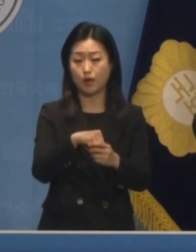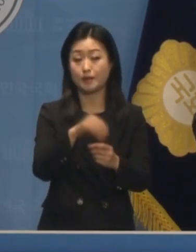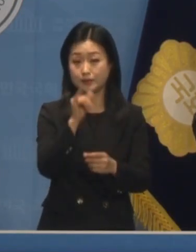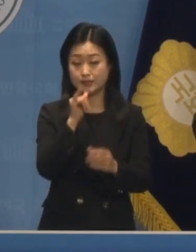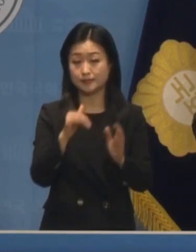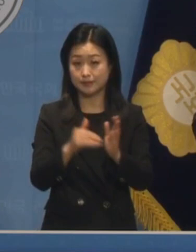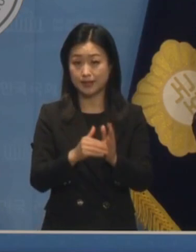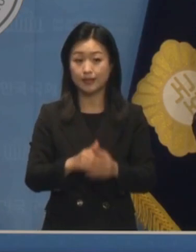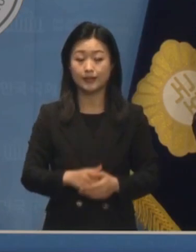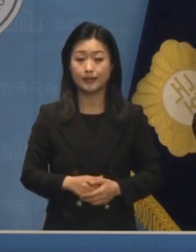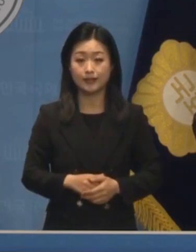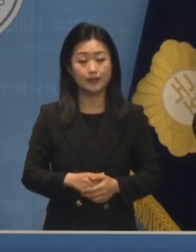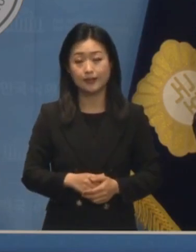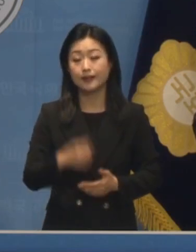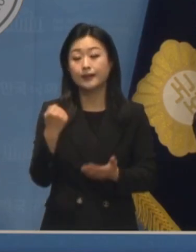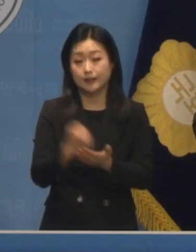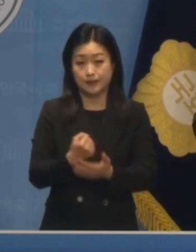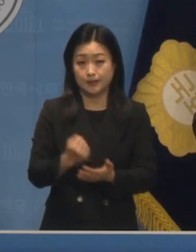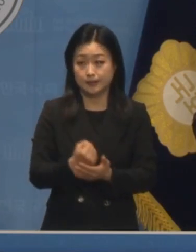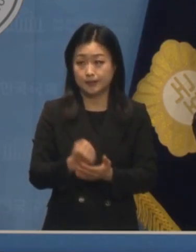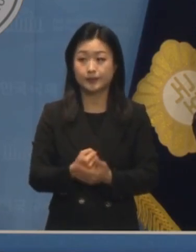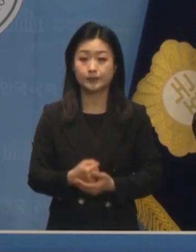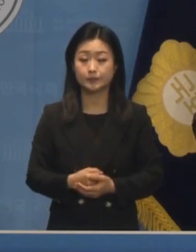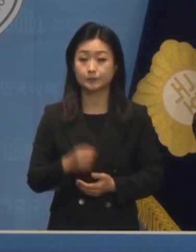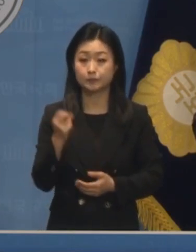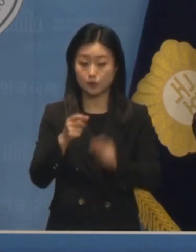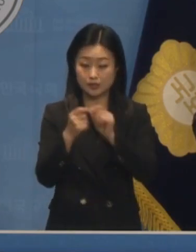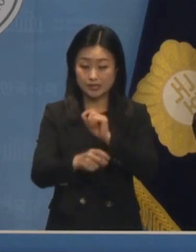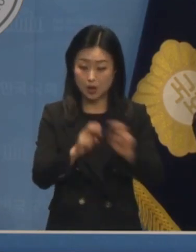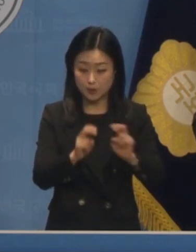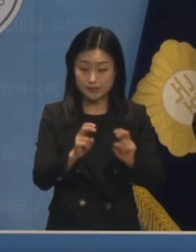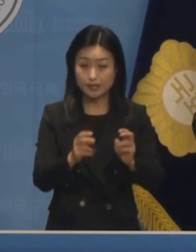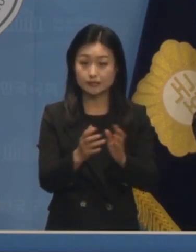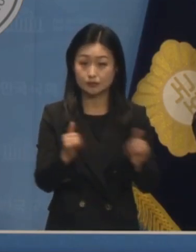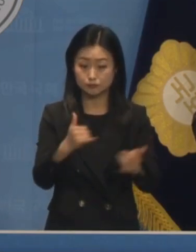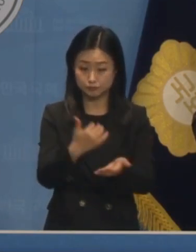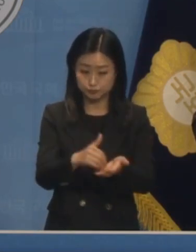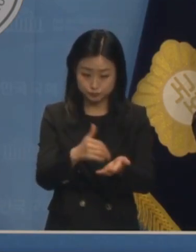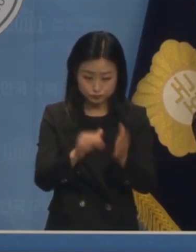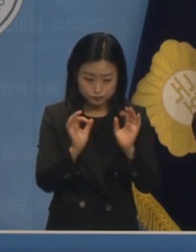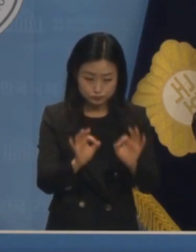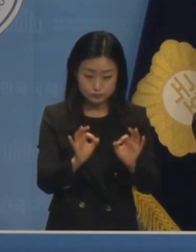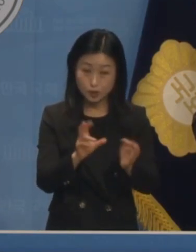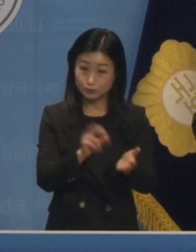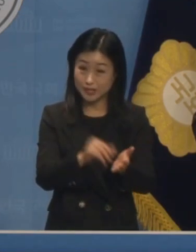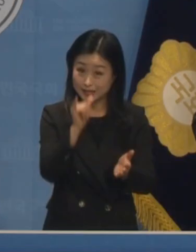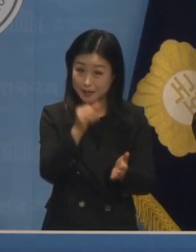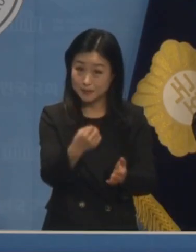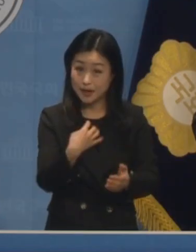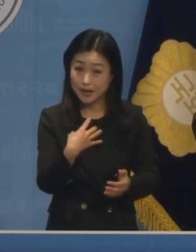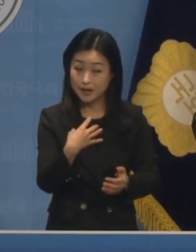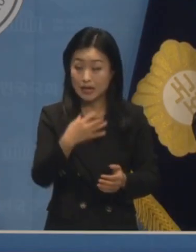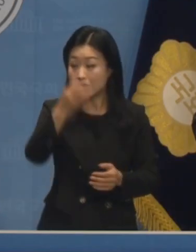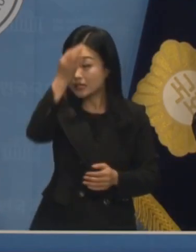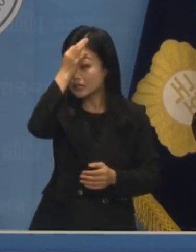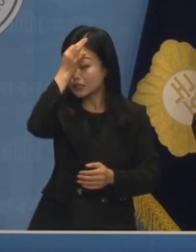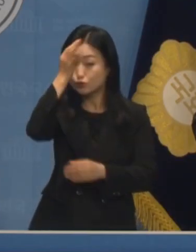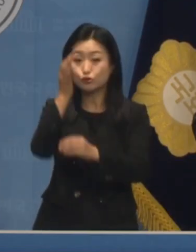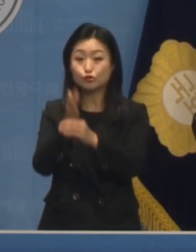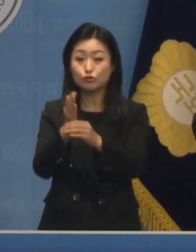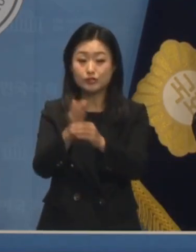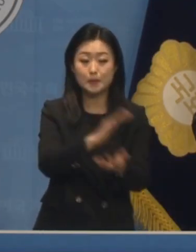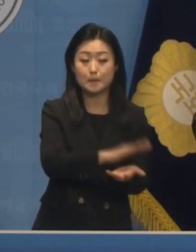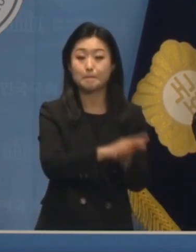있습니다 정말 개탄스럽습니다 또한 자회사의 인력 중심이 문제라고 얘기하면서 기술 중심으로 바꾸는